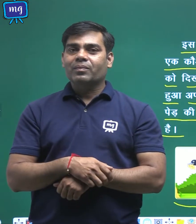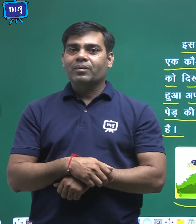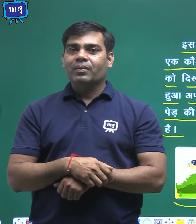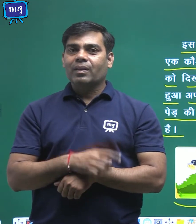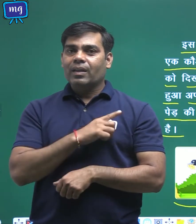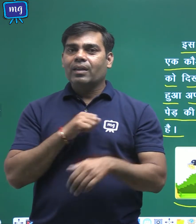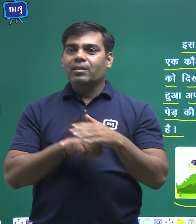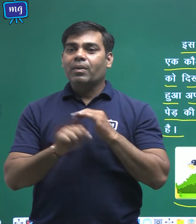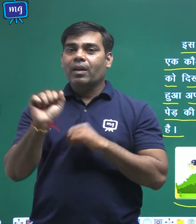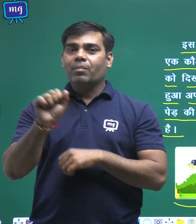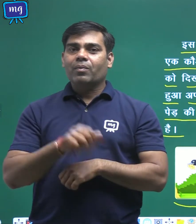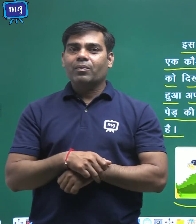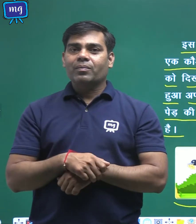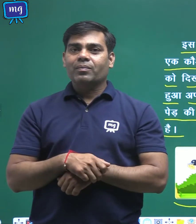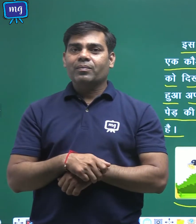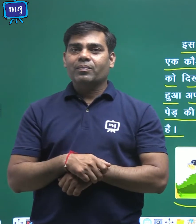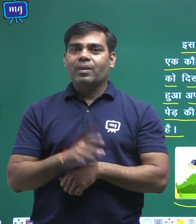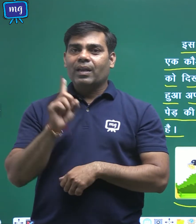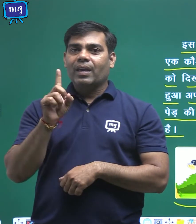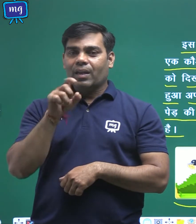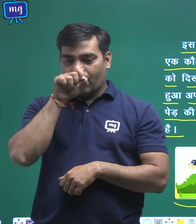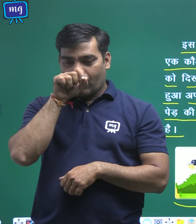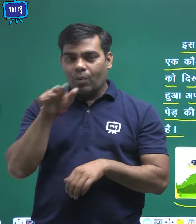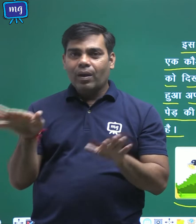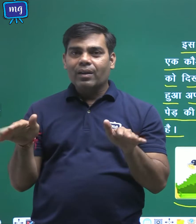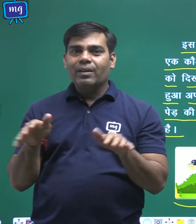इसमें आपको एक कौवा